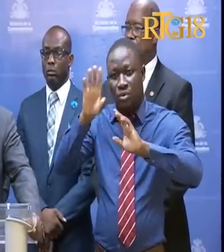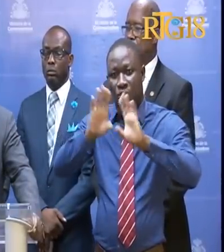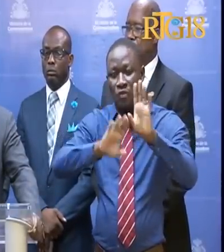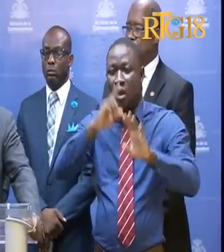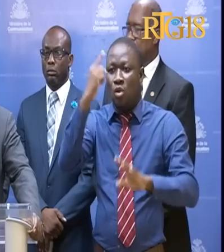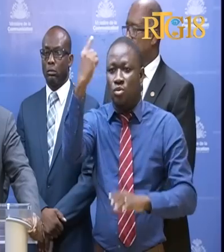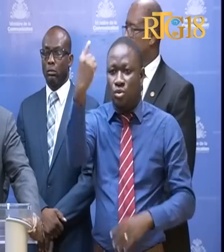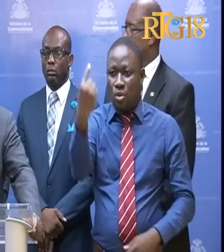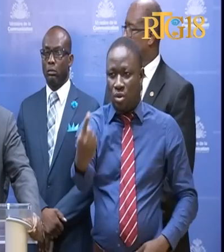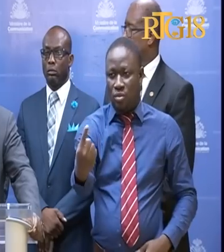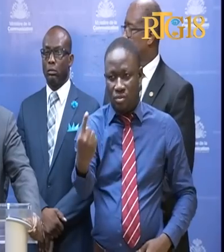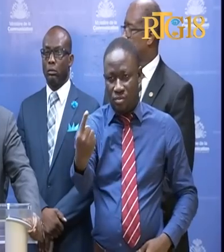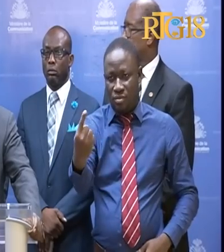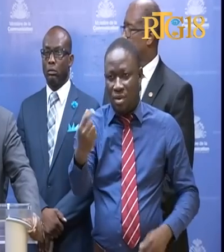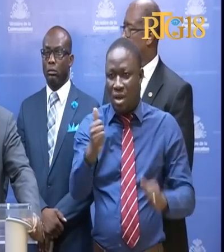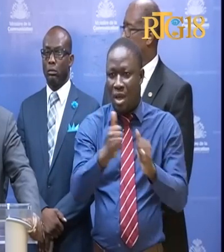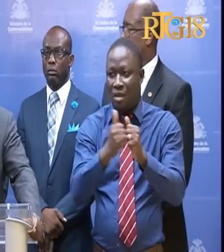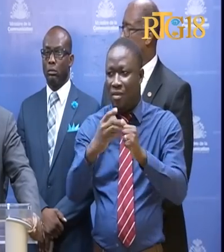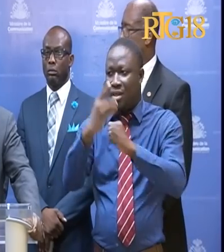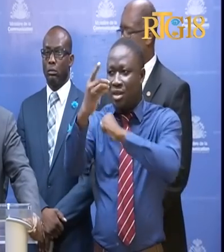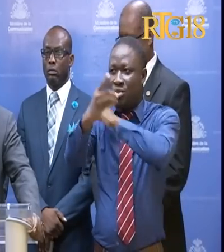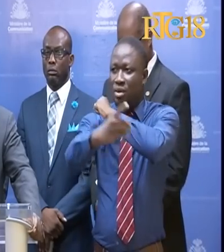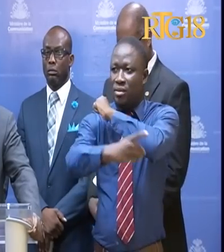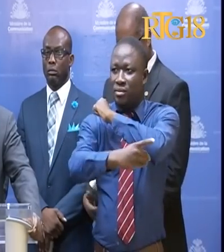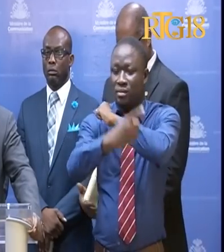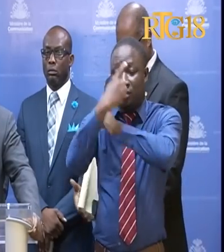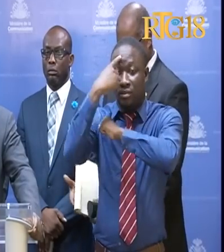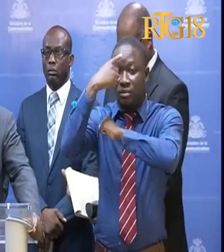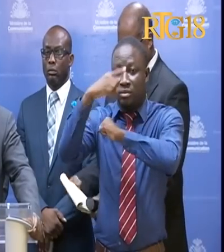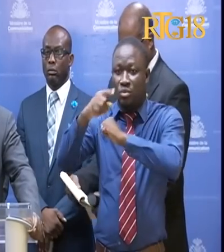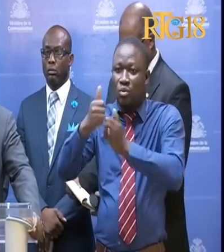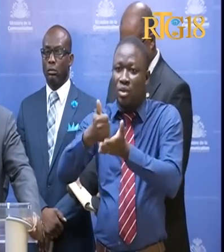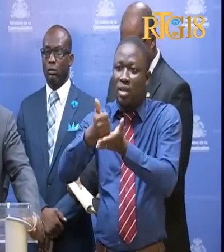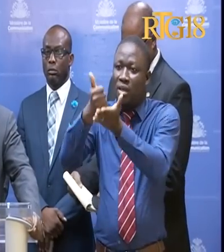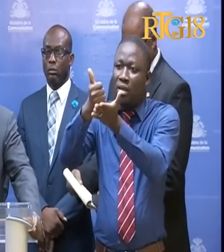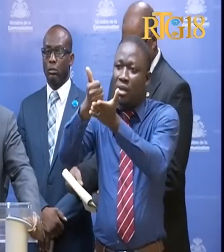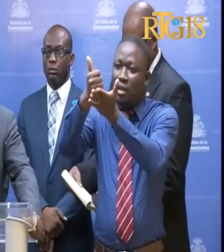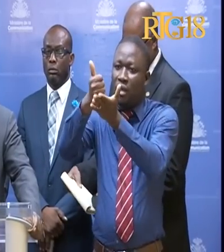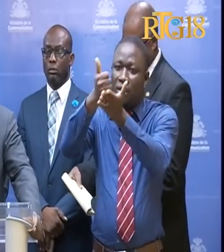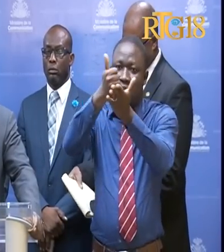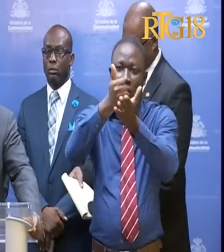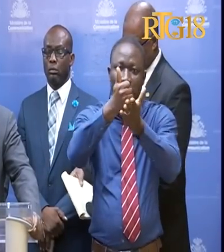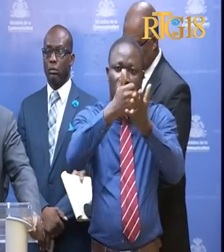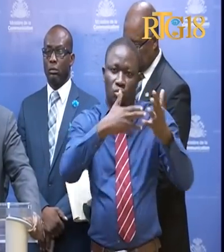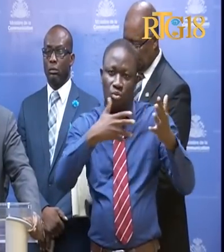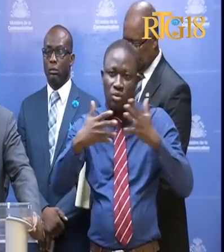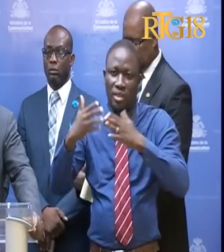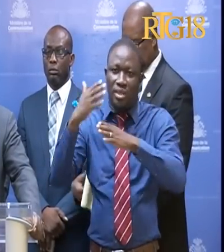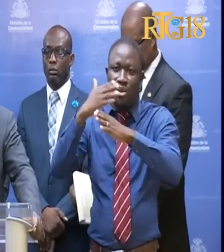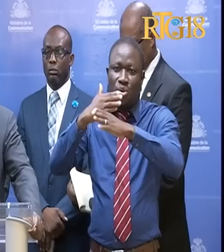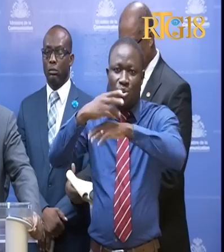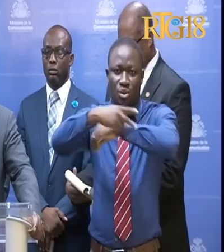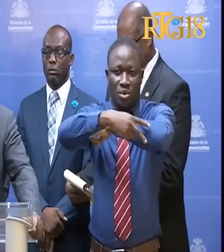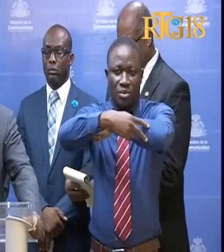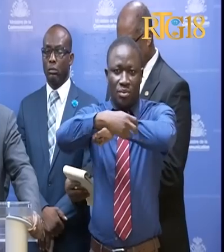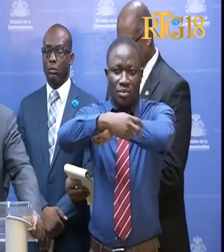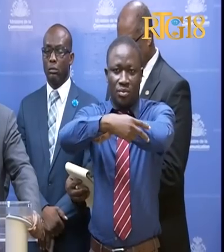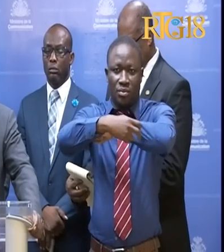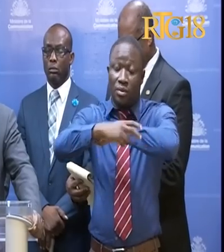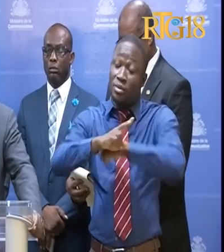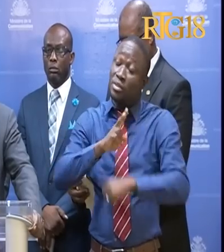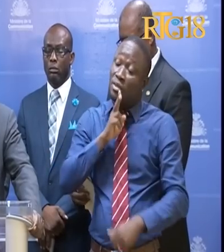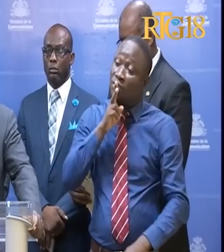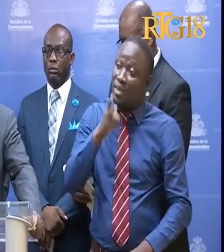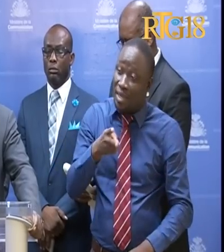un seul avek la douane pou ede nou kombat fle ou sa. Se